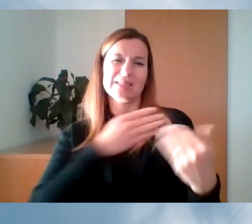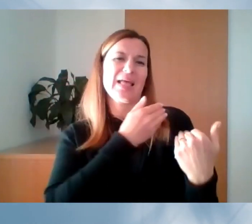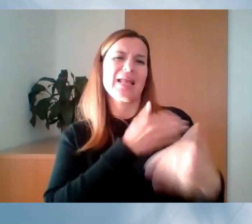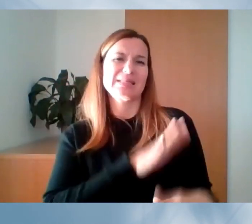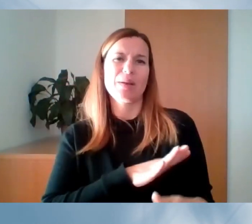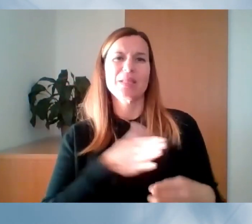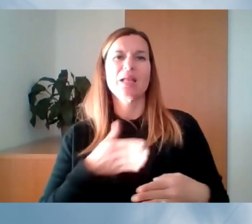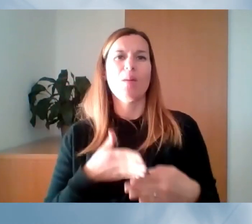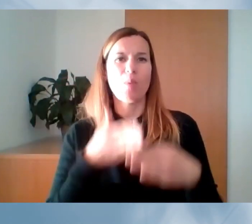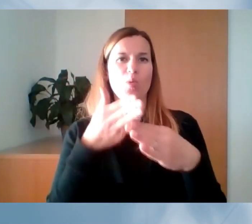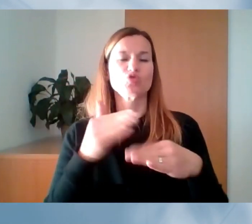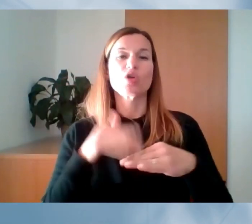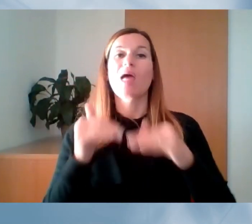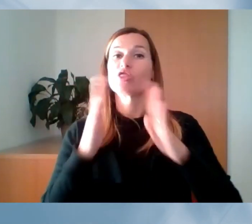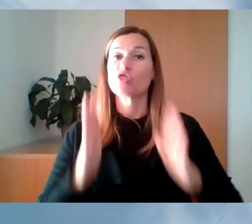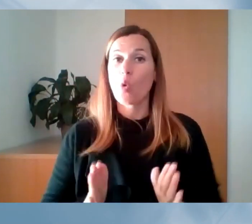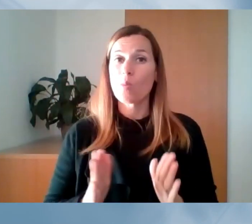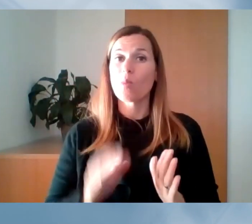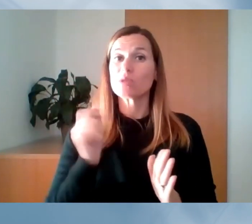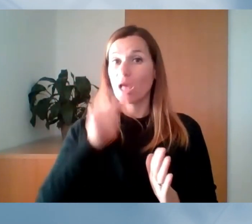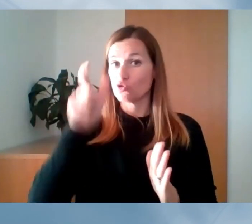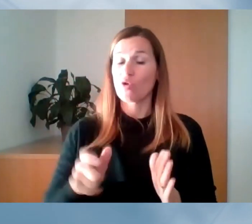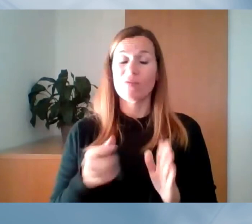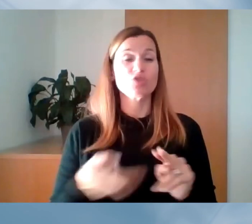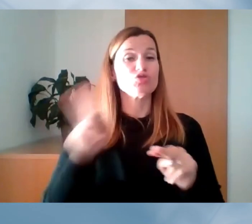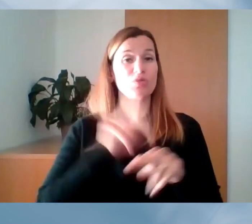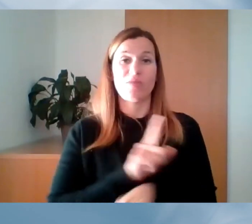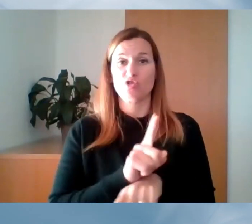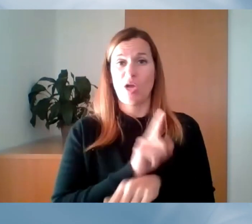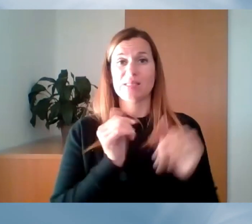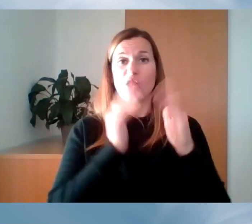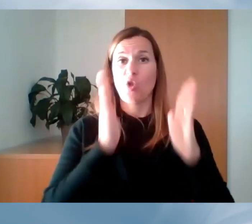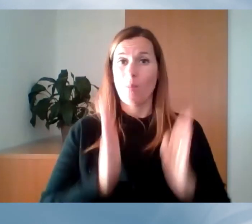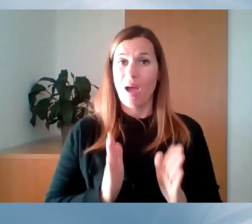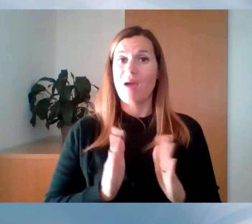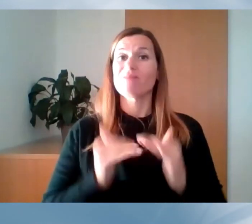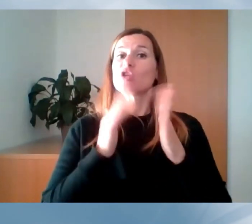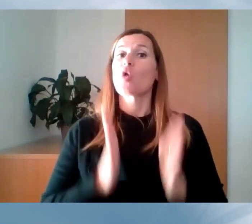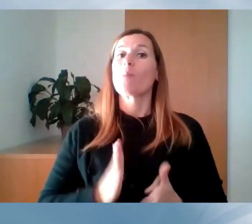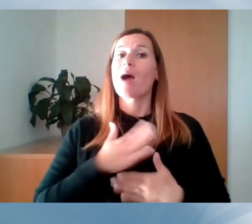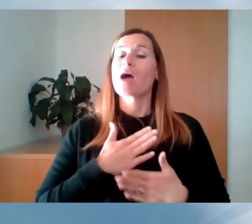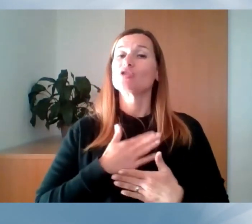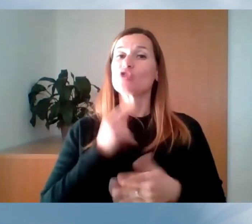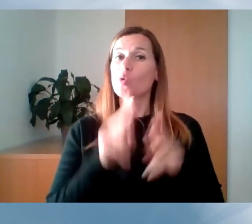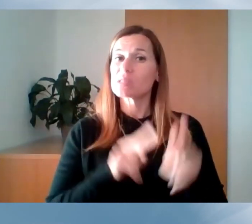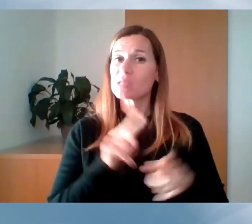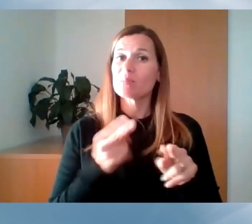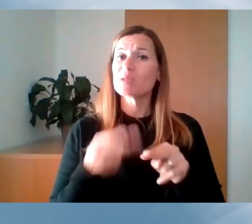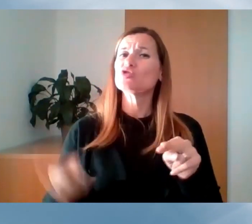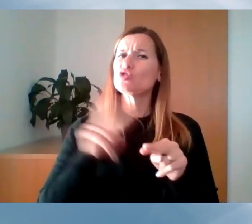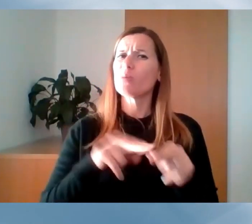14 razbremenilna pomoč na domu, da je človek čim dlje doma, v domači oskrbi, čim